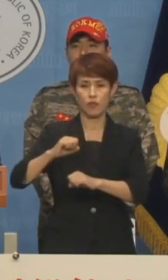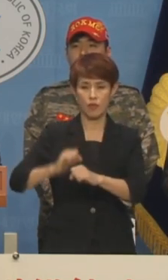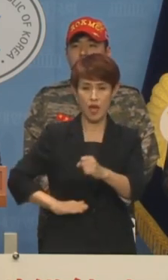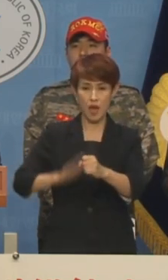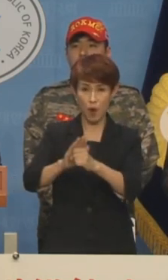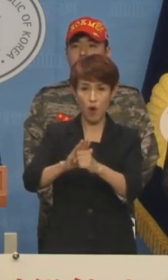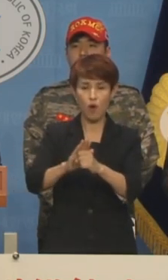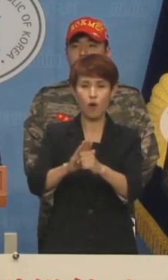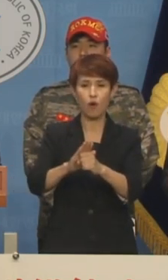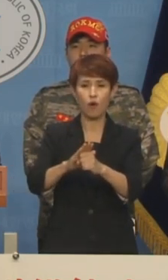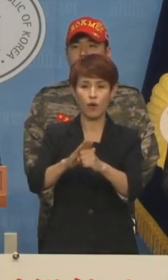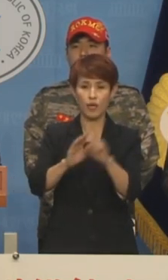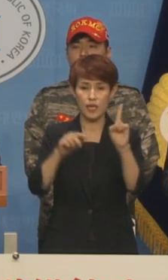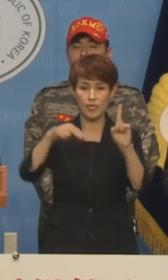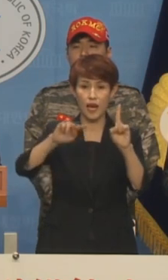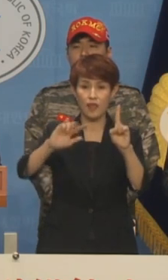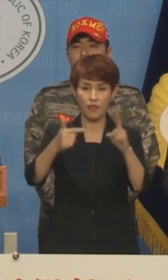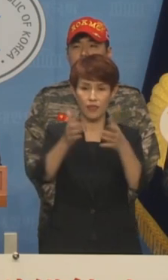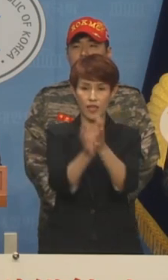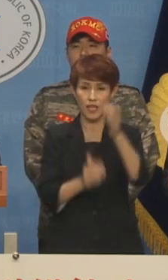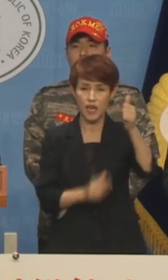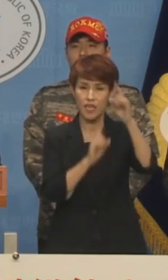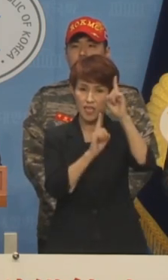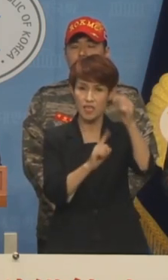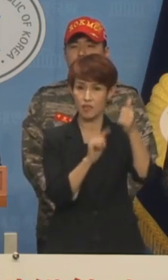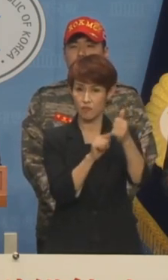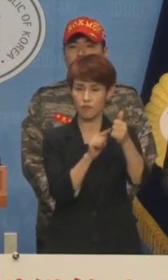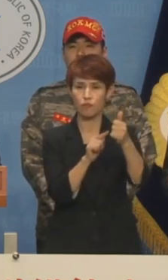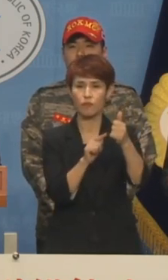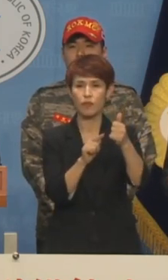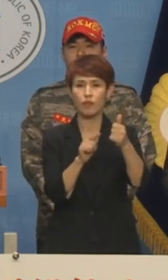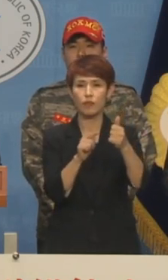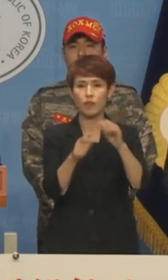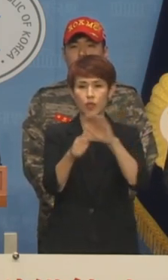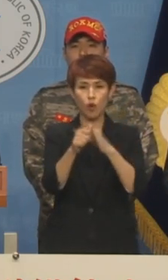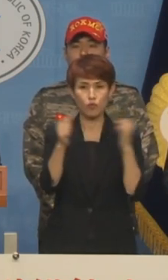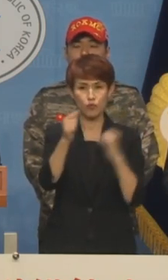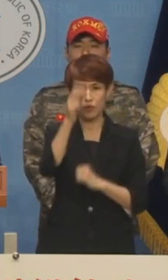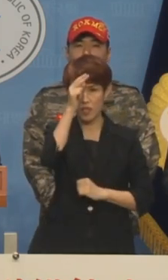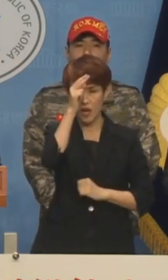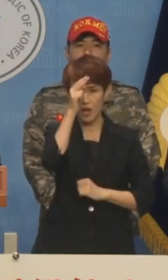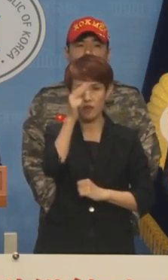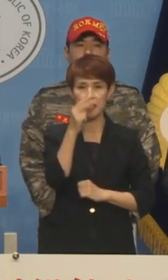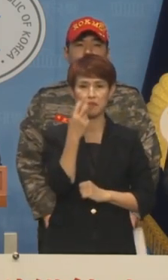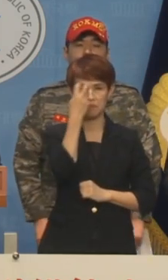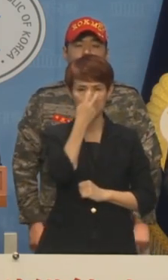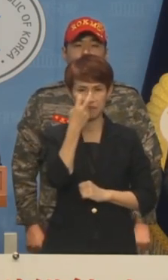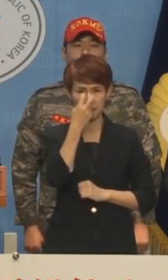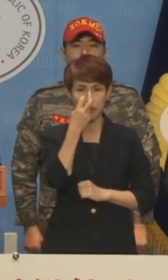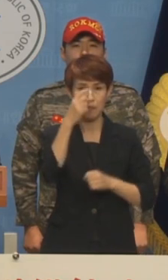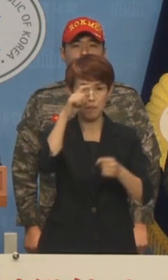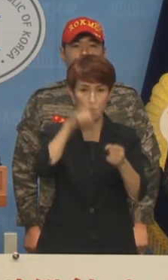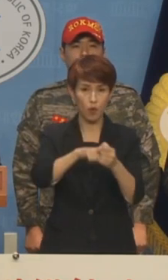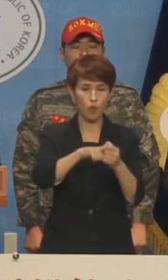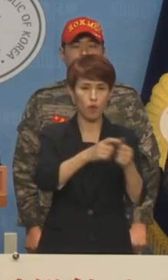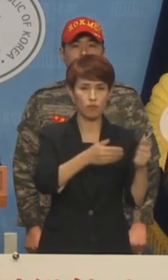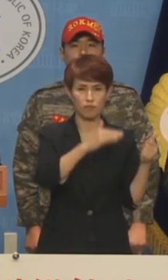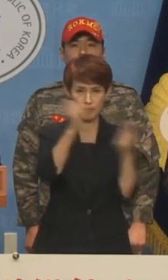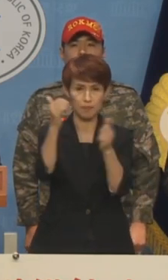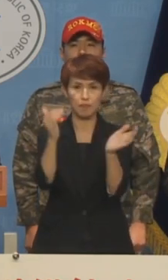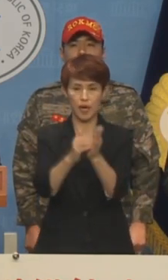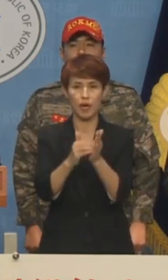포 7대대 대대장이었던 이모 중령은 경북경찰청의 피의자 조사를 받기 출석하면서 최상병 사망